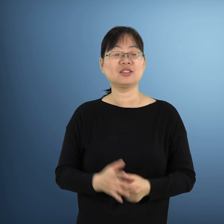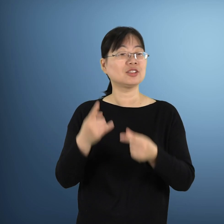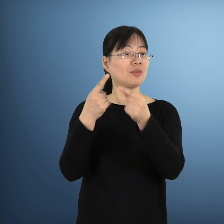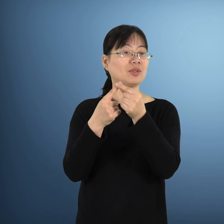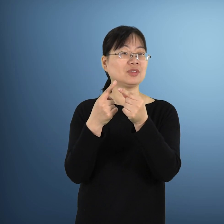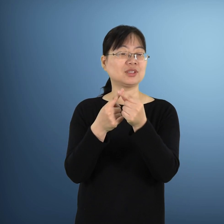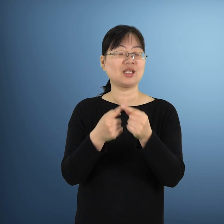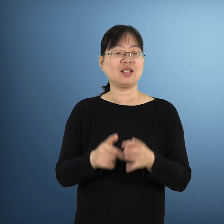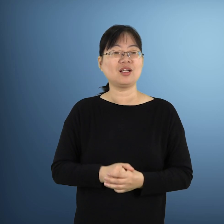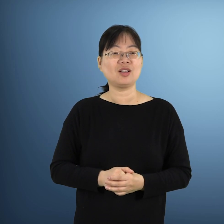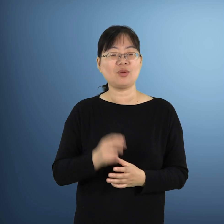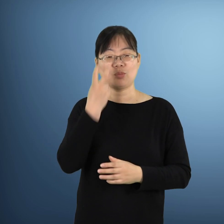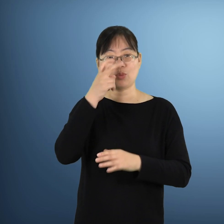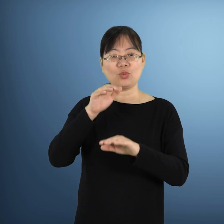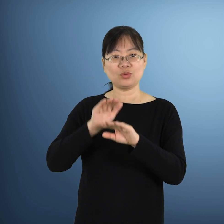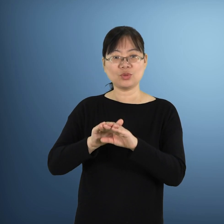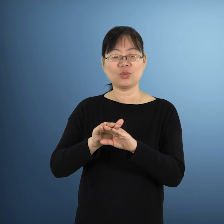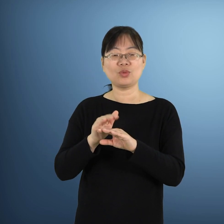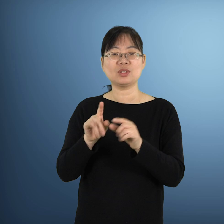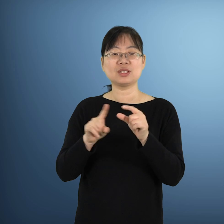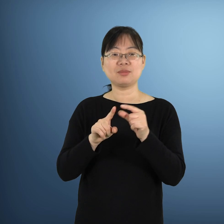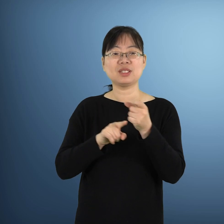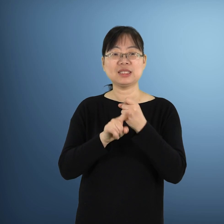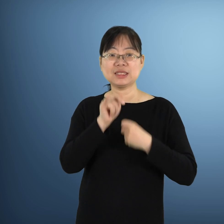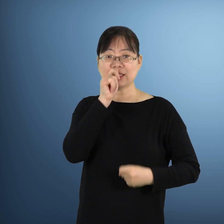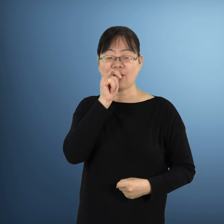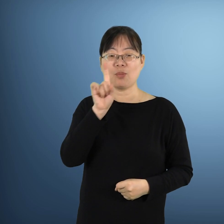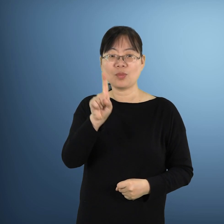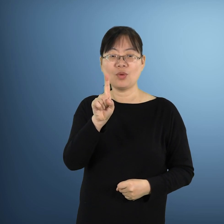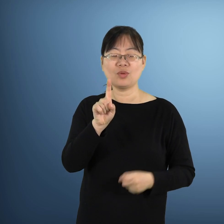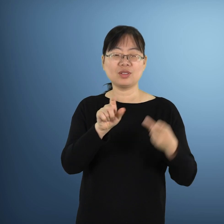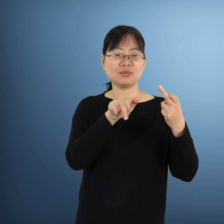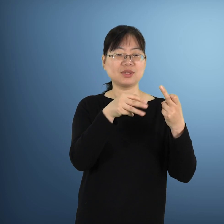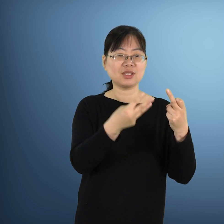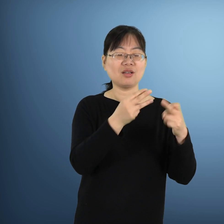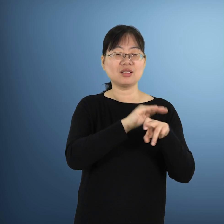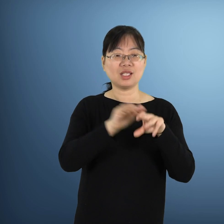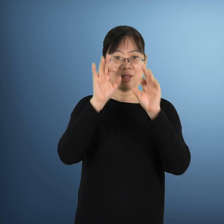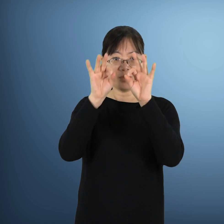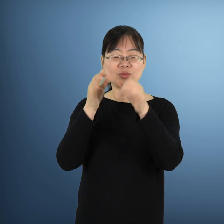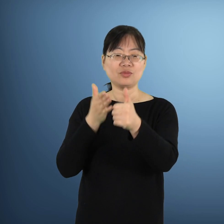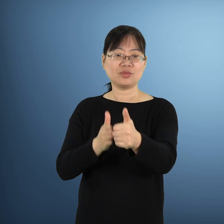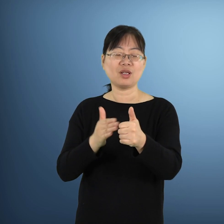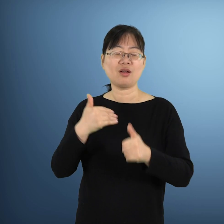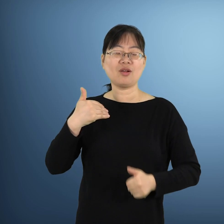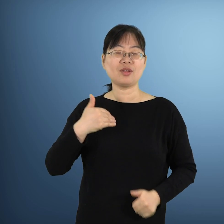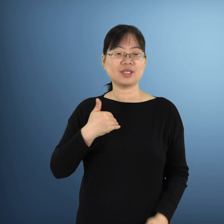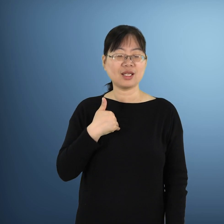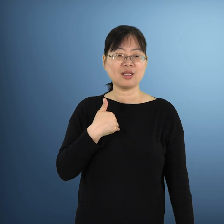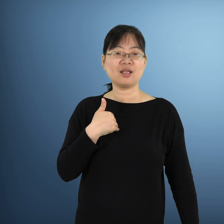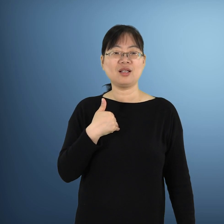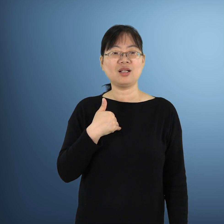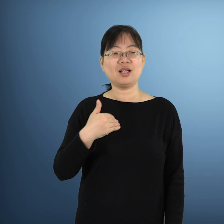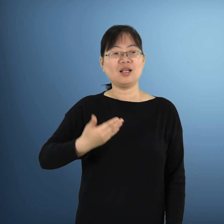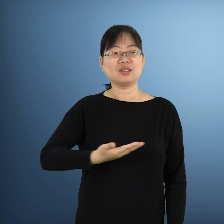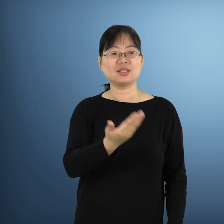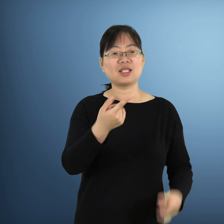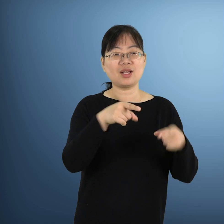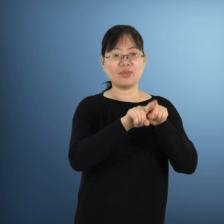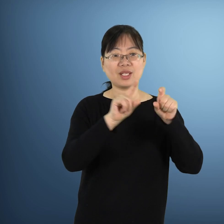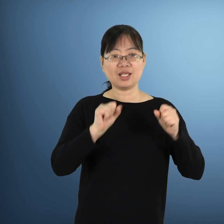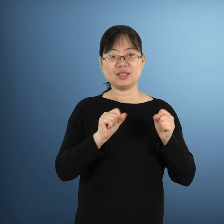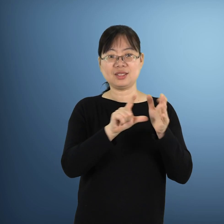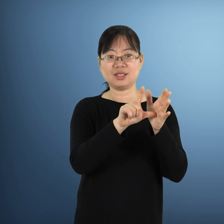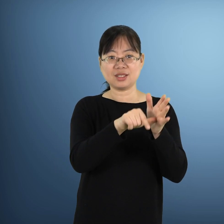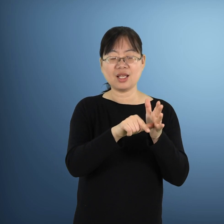첫째, 보존하게 해달란 말은 이런 이유 때문입니다. 12절 잘 보세요. 내가 그들과 함께